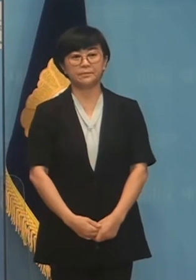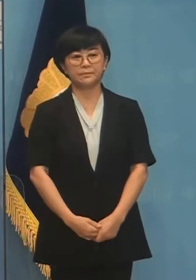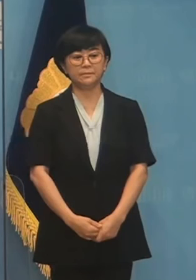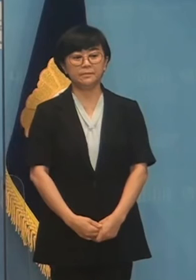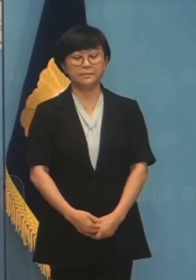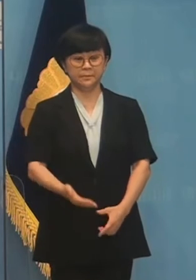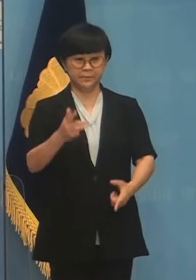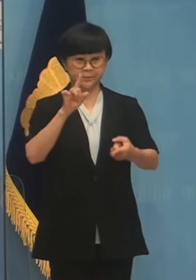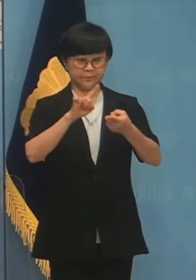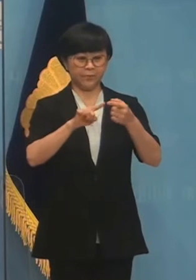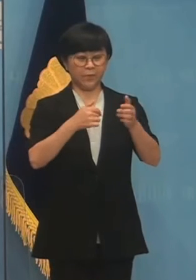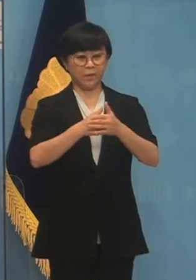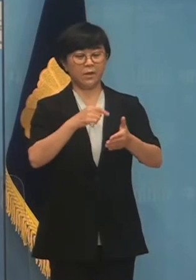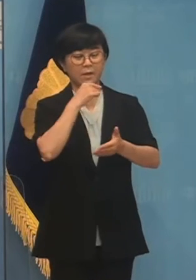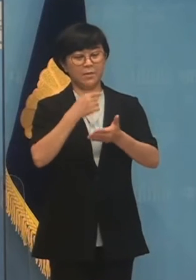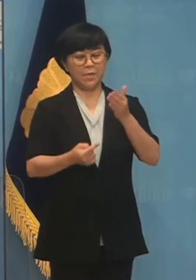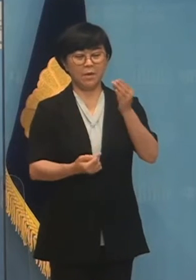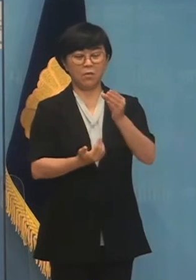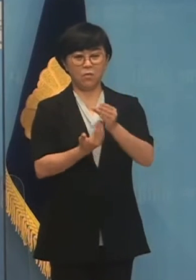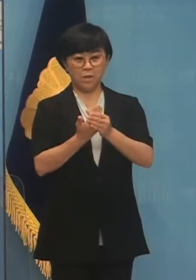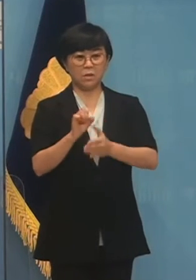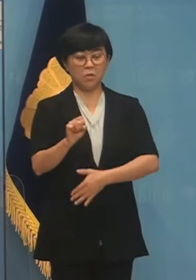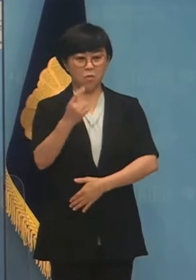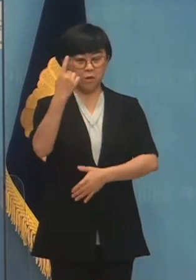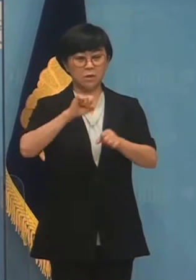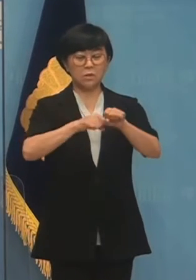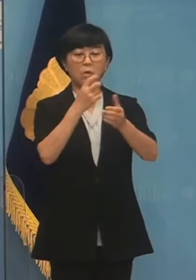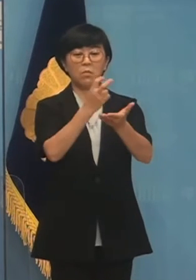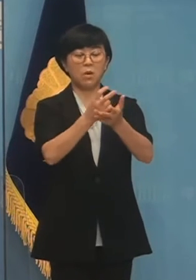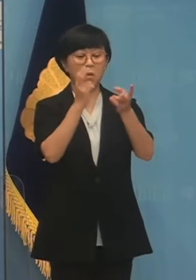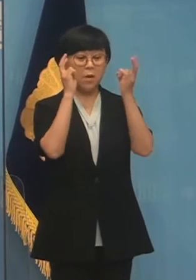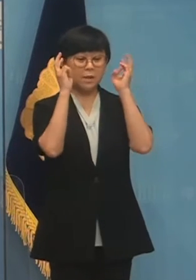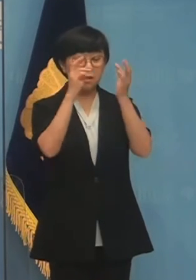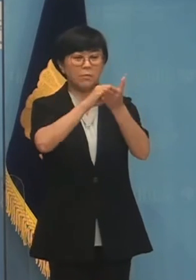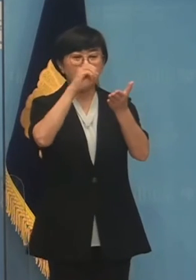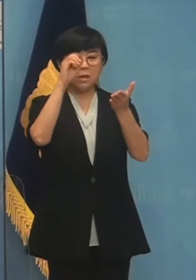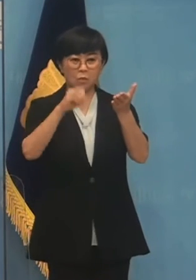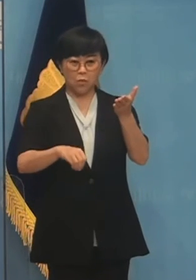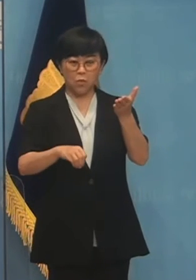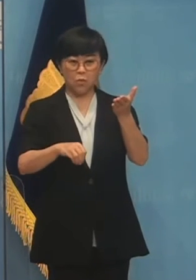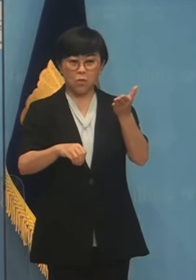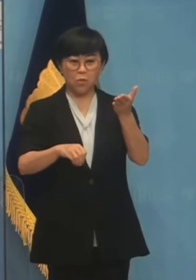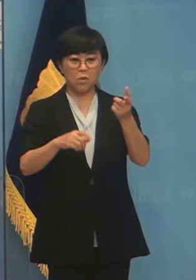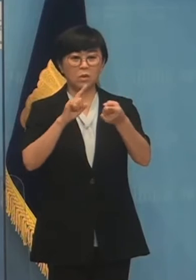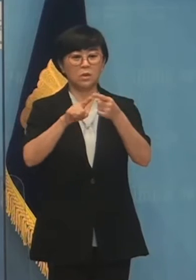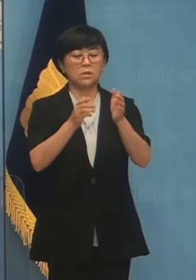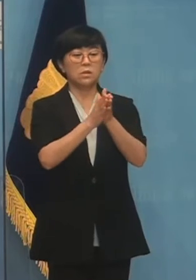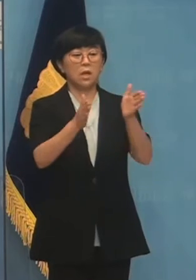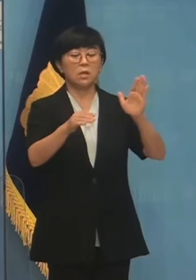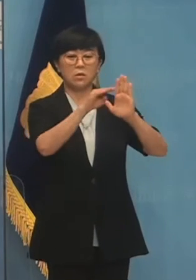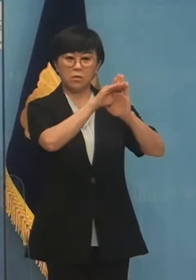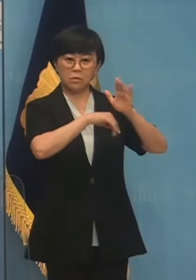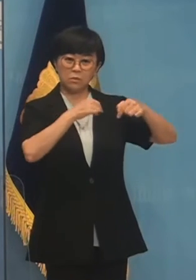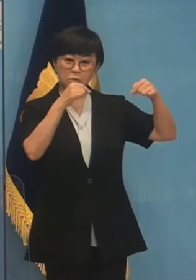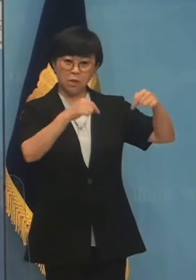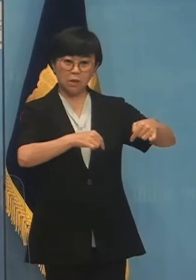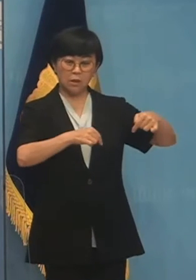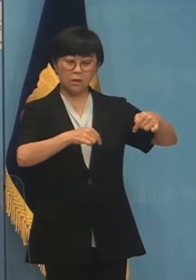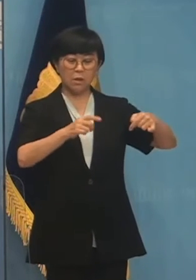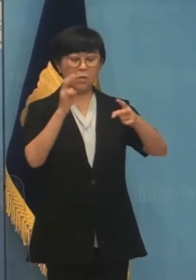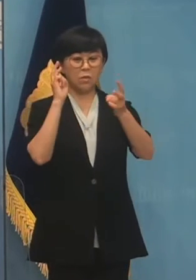정작 중대재해기업처벌법 제정 과정에서 기업을 삭제하고 시행령을 논의하는 지금은